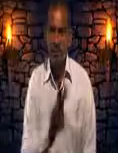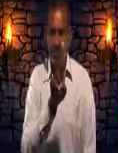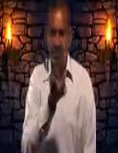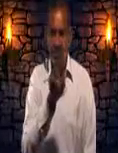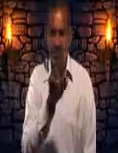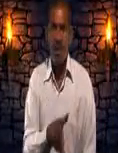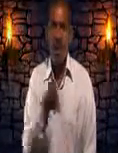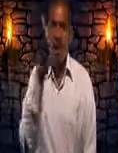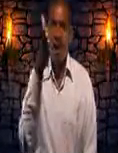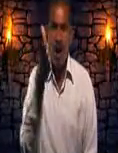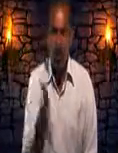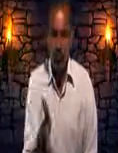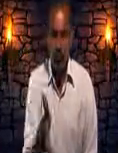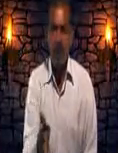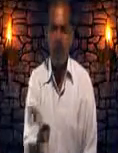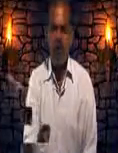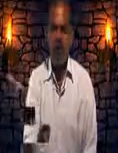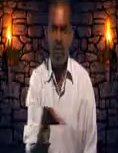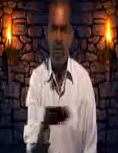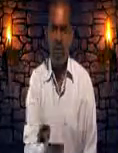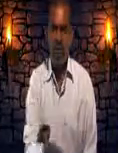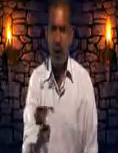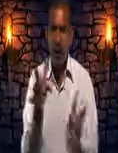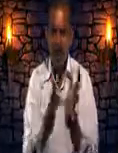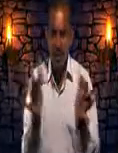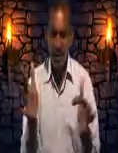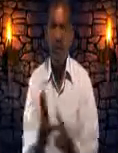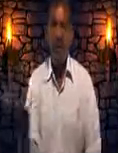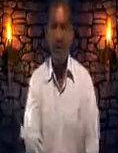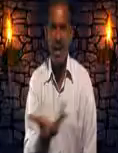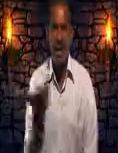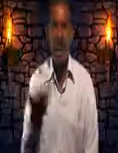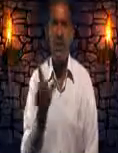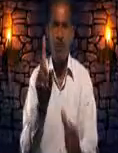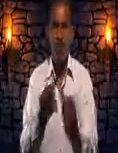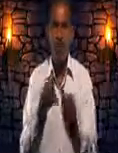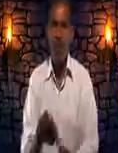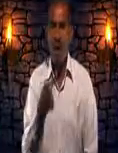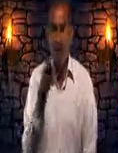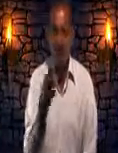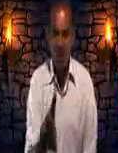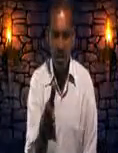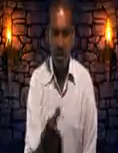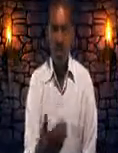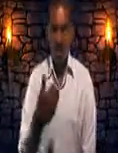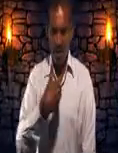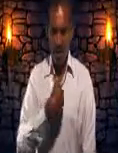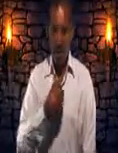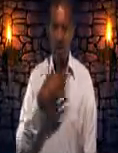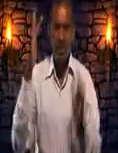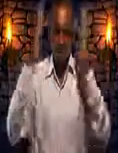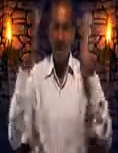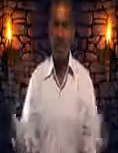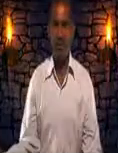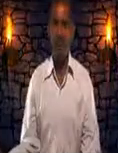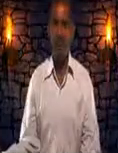வசனம் 12. அப்பொழுது அவர்கள் அவர் எங்கே என்றார்கள். அவன் எனக்கு தெரியாது